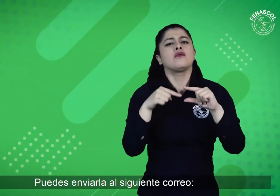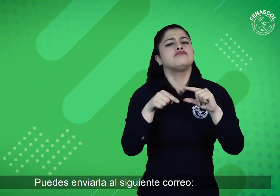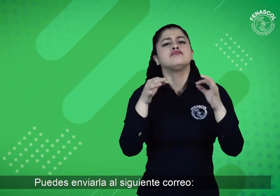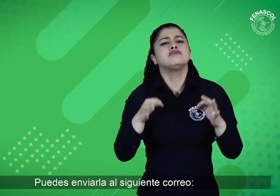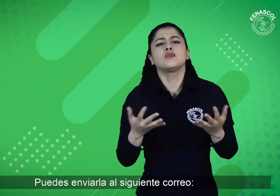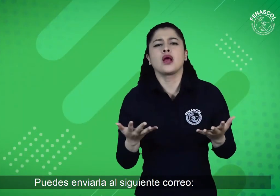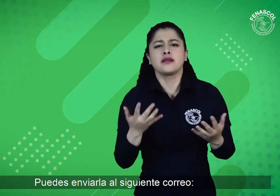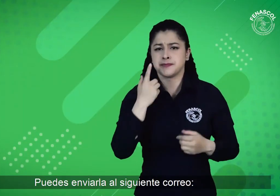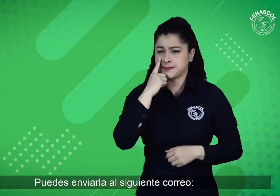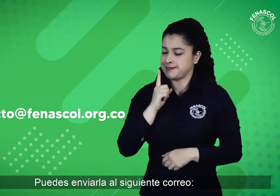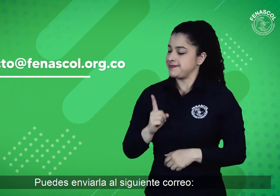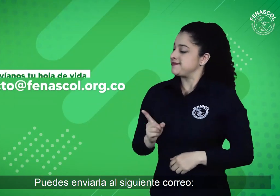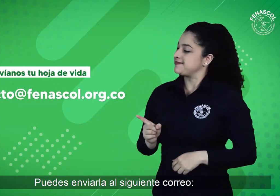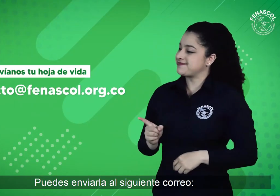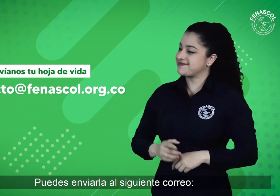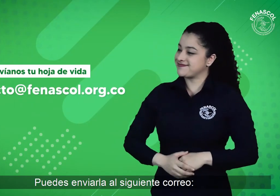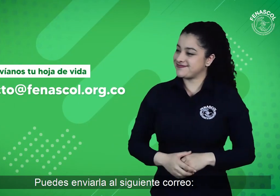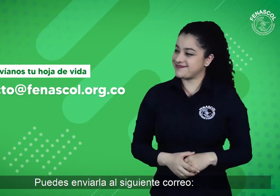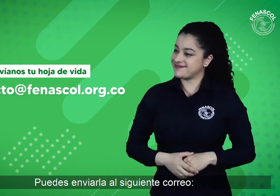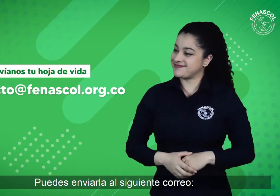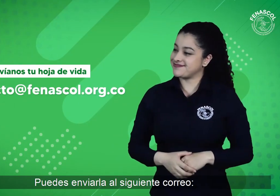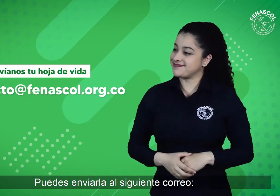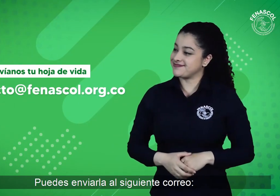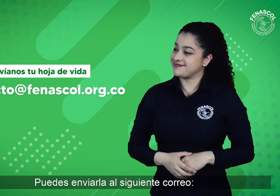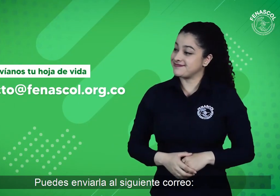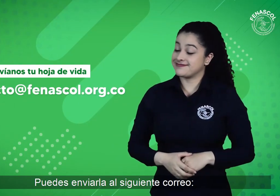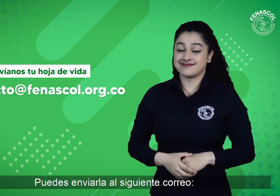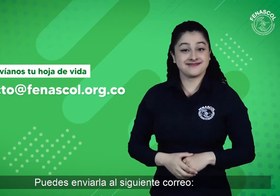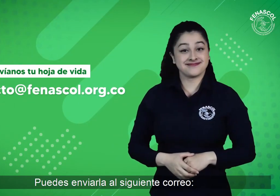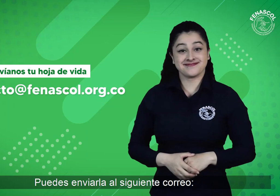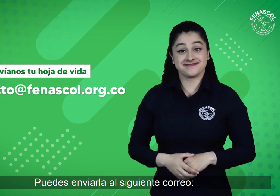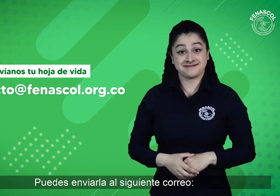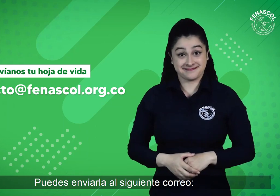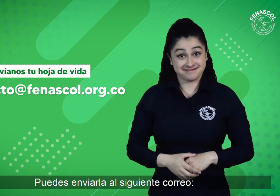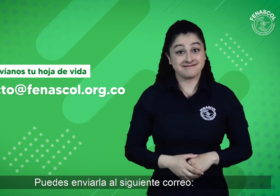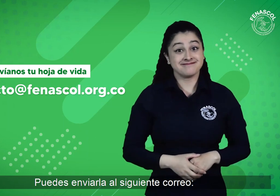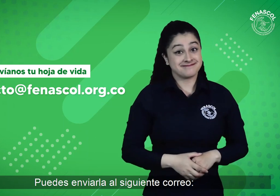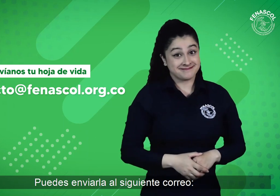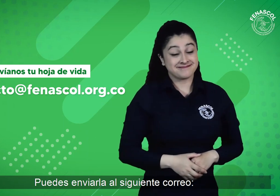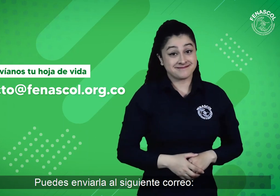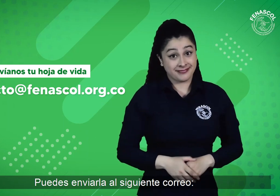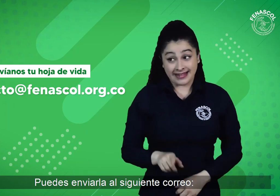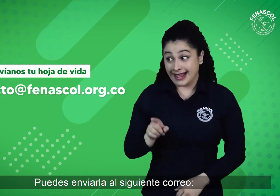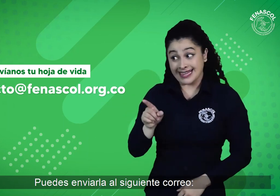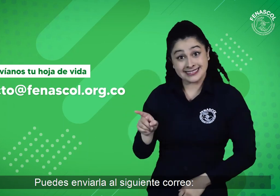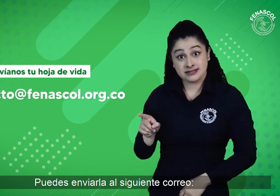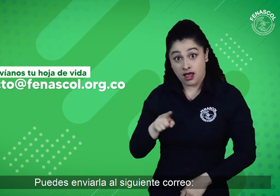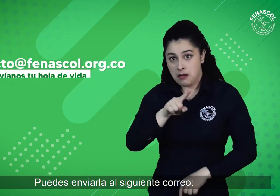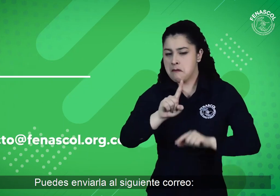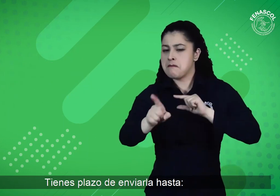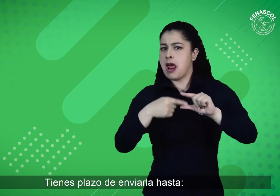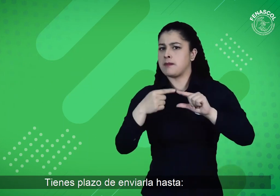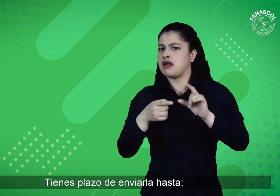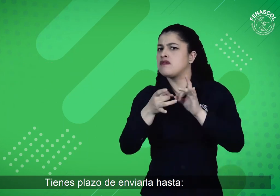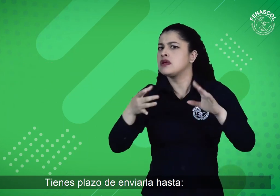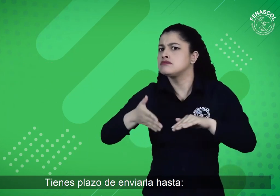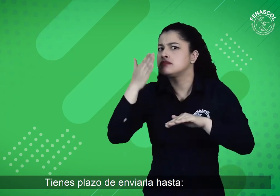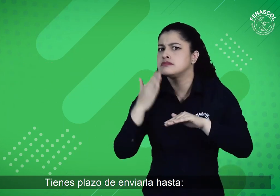Puedes enviarla al siguiente correo, contacto arroba fenascol punto org punto co.